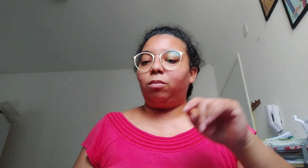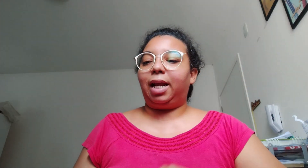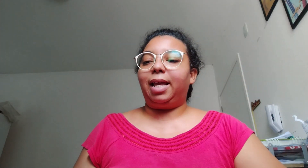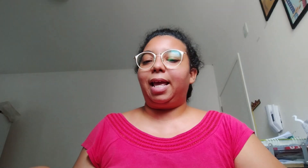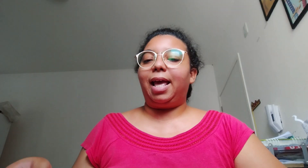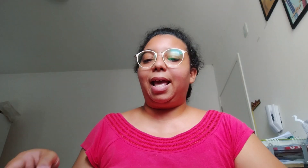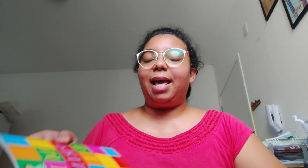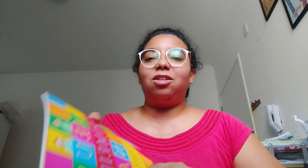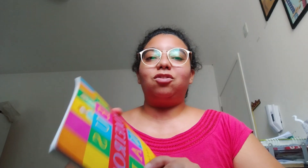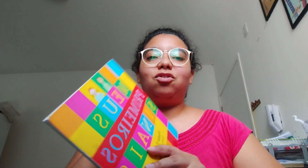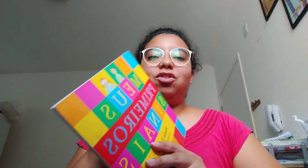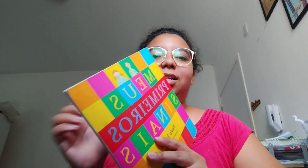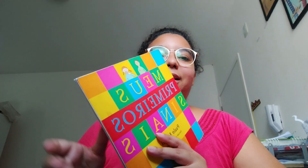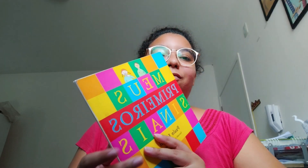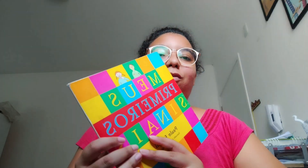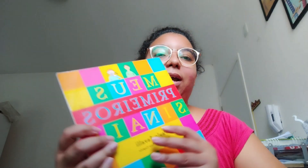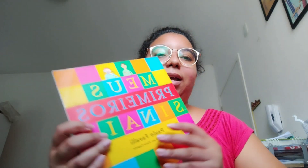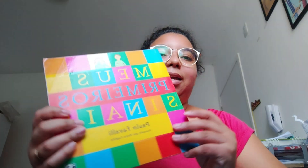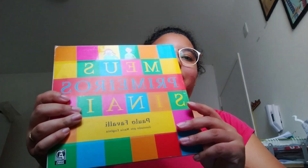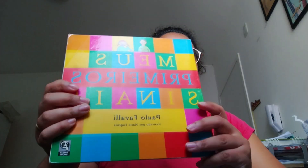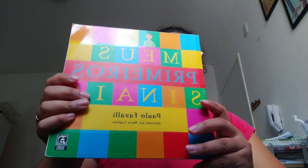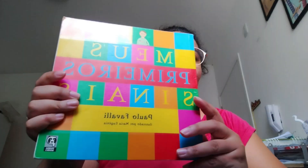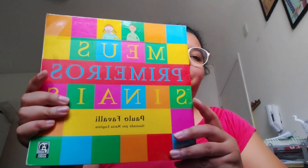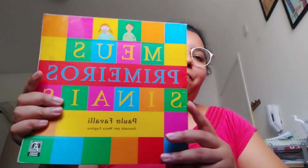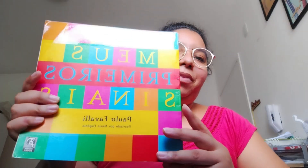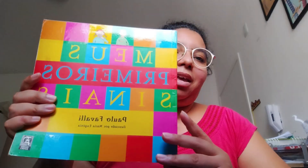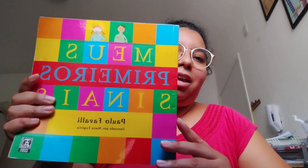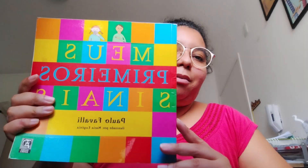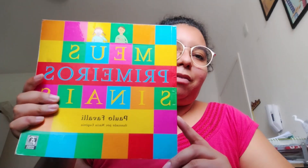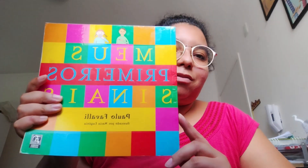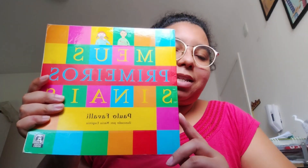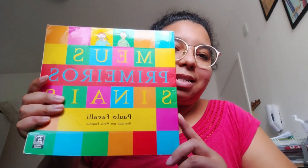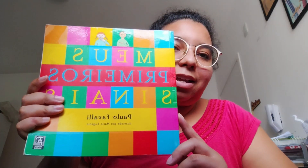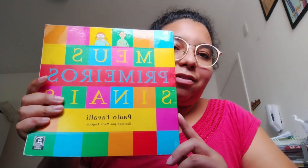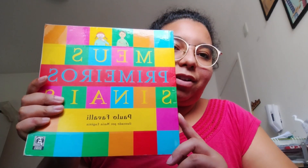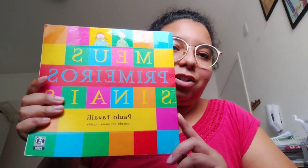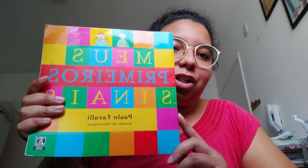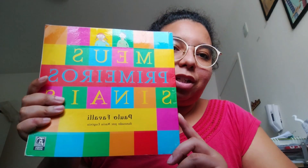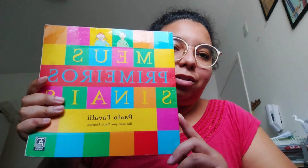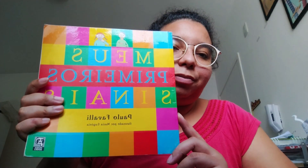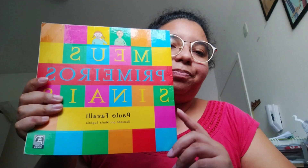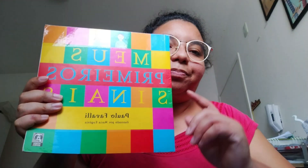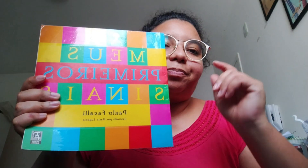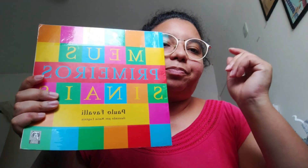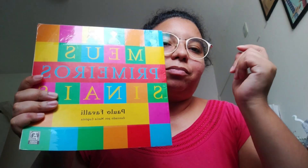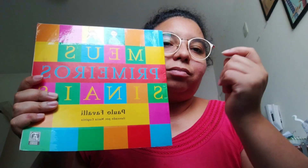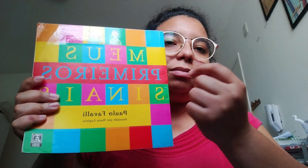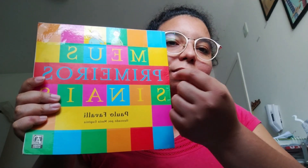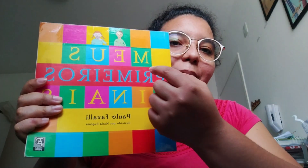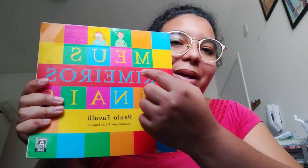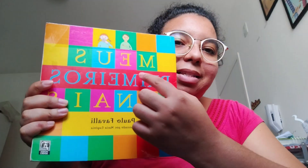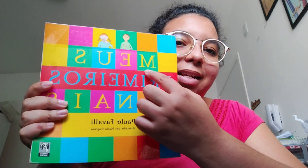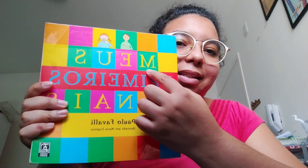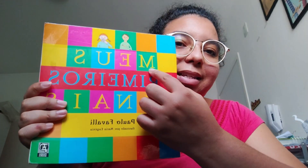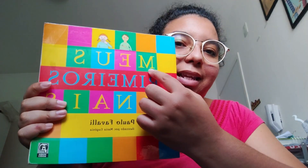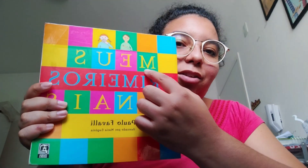encontrei este livro aqui. Para você está invertido, mas ele está escrito